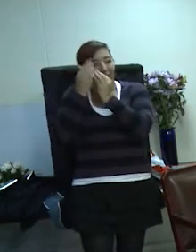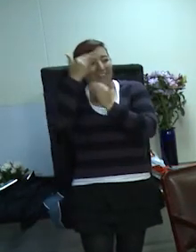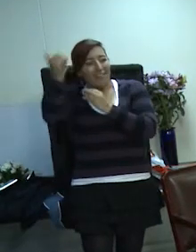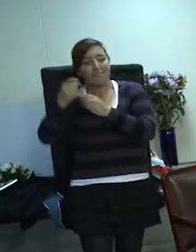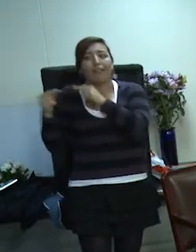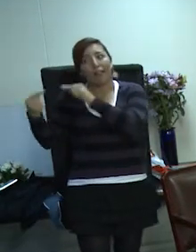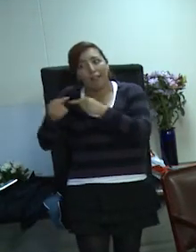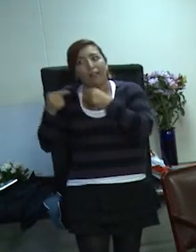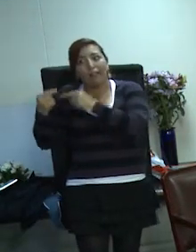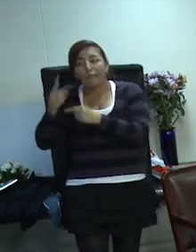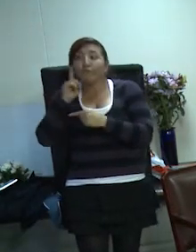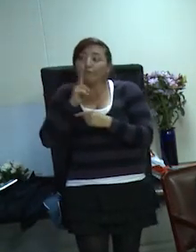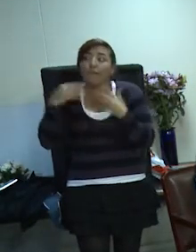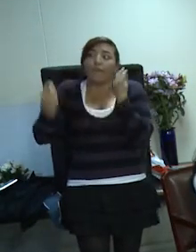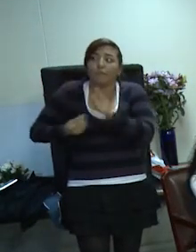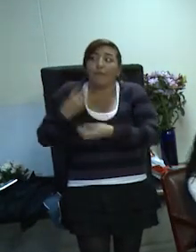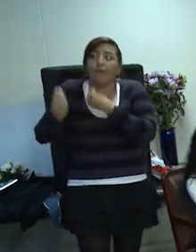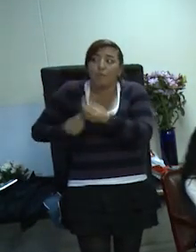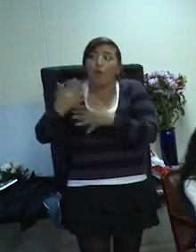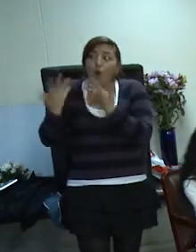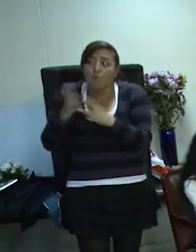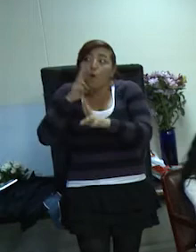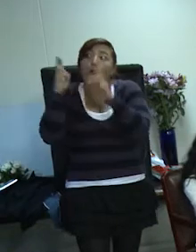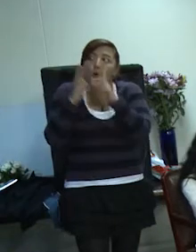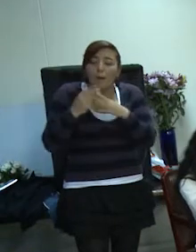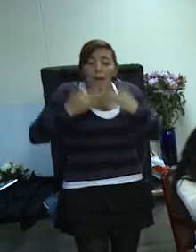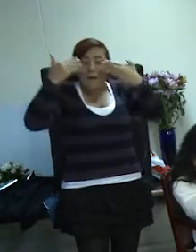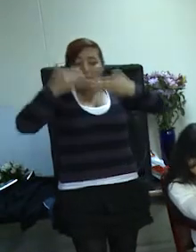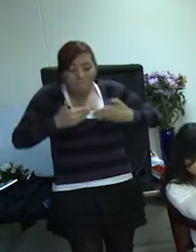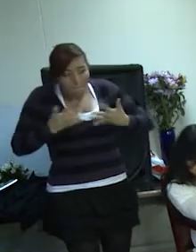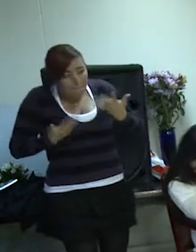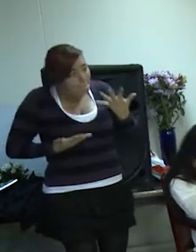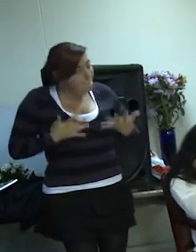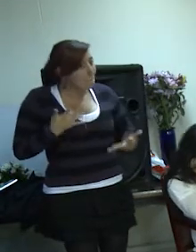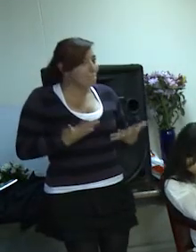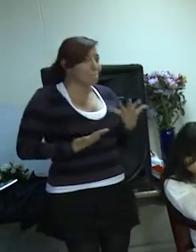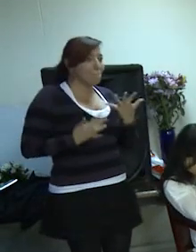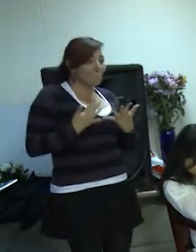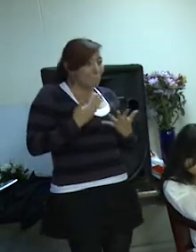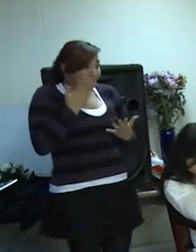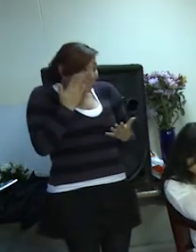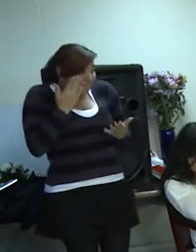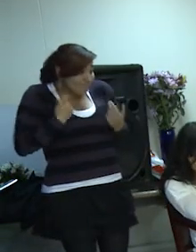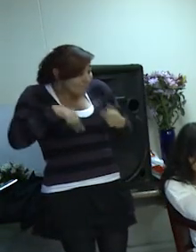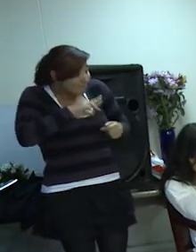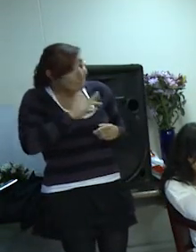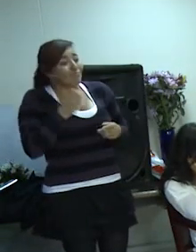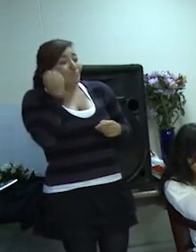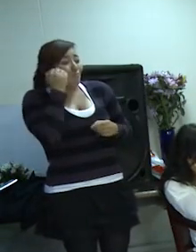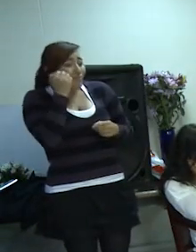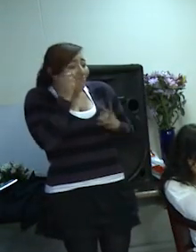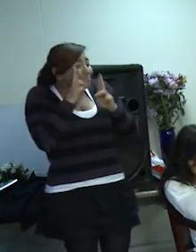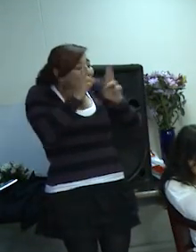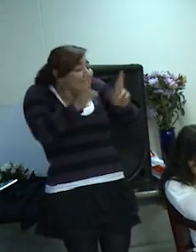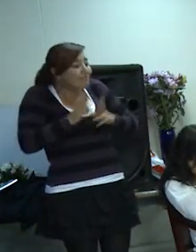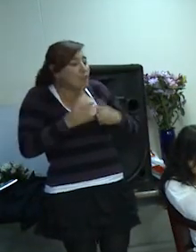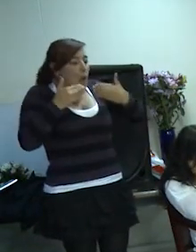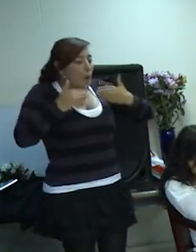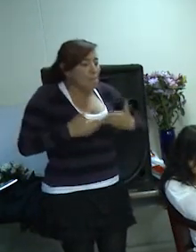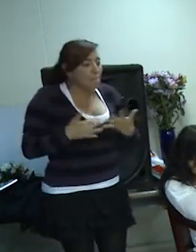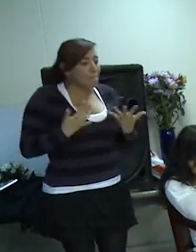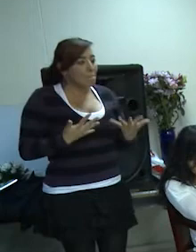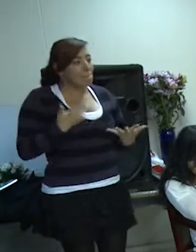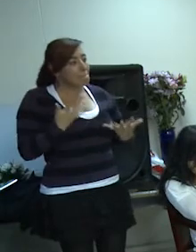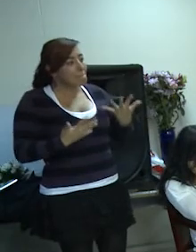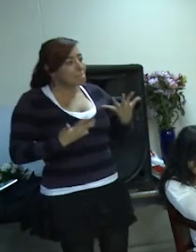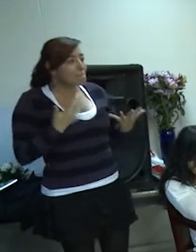académicos, justamente porque reconocemos nuestras limitaciones, nosotros como maestros y maestras, para,